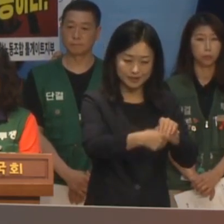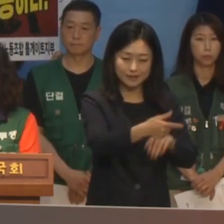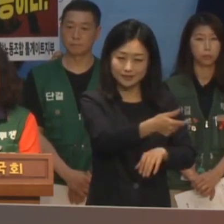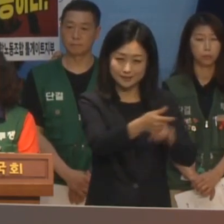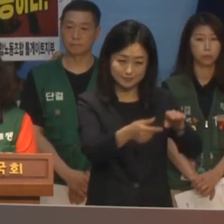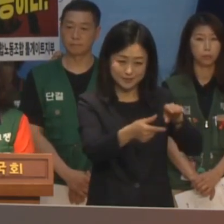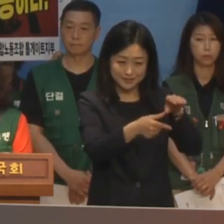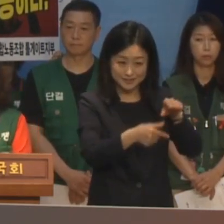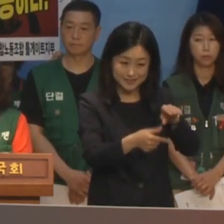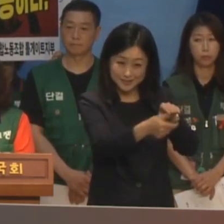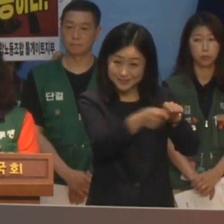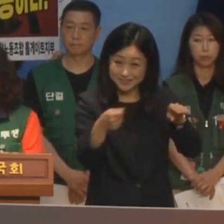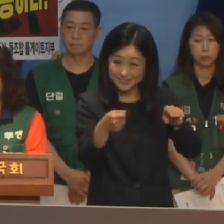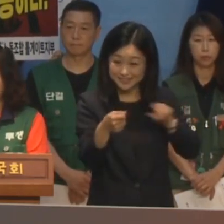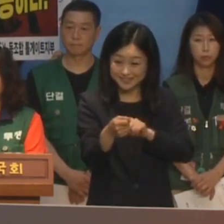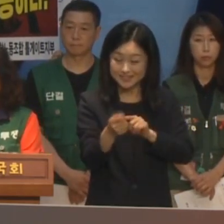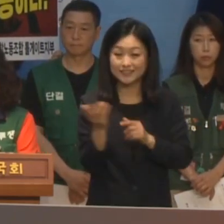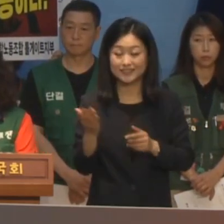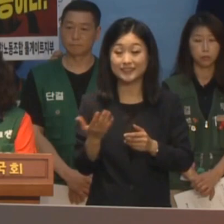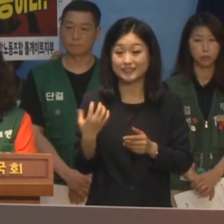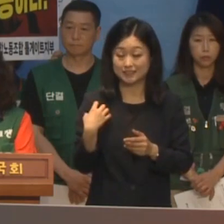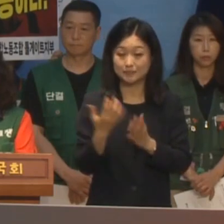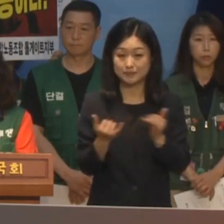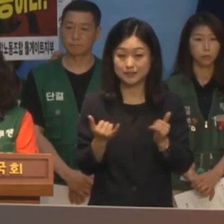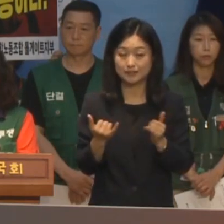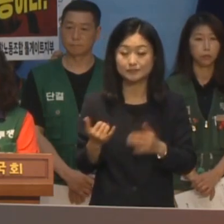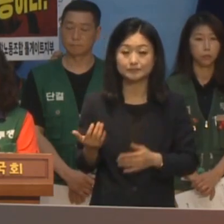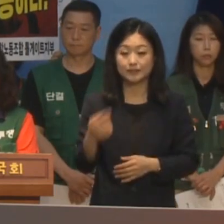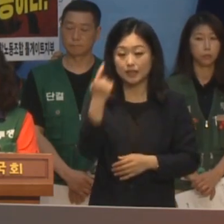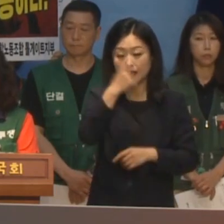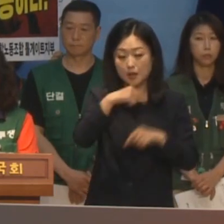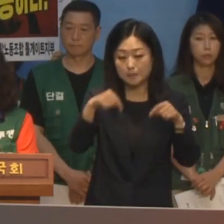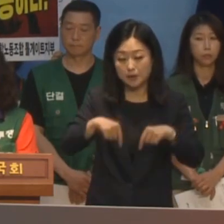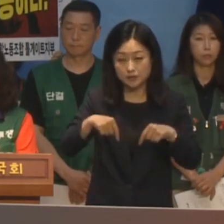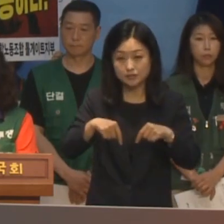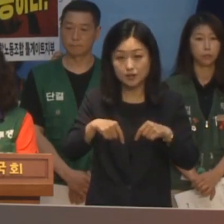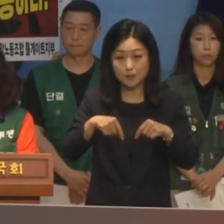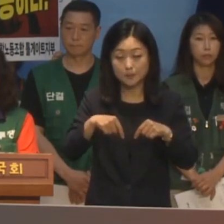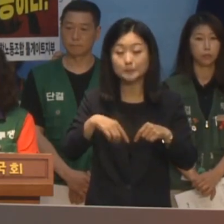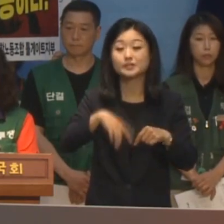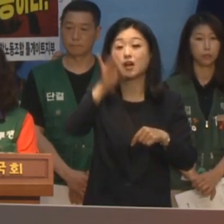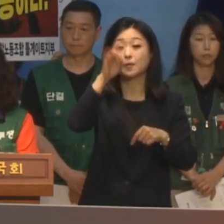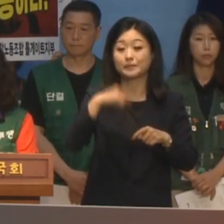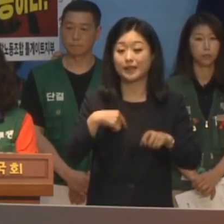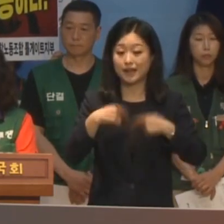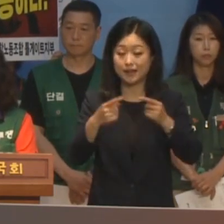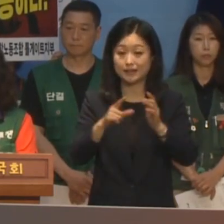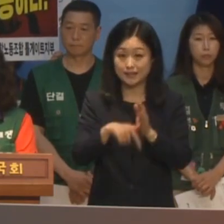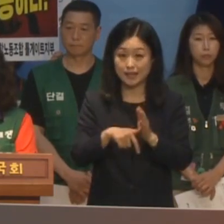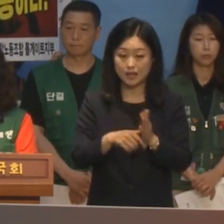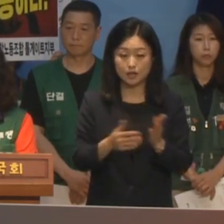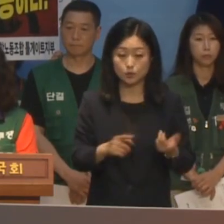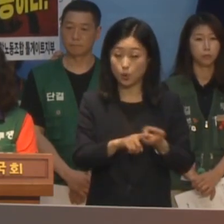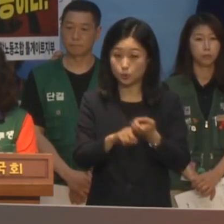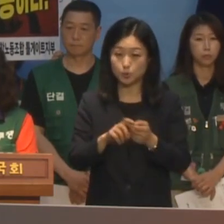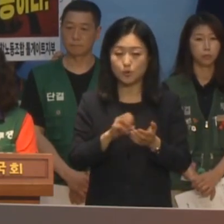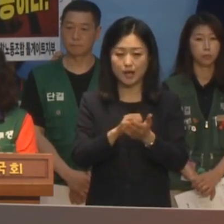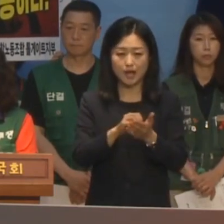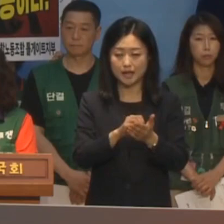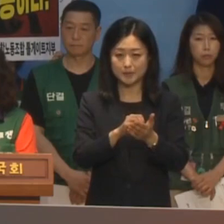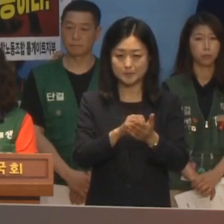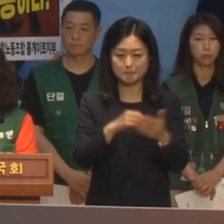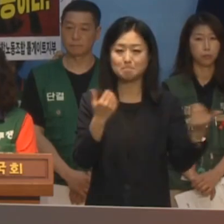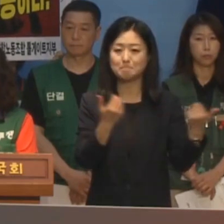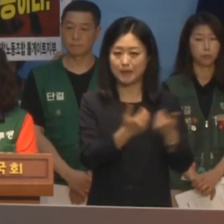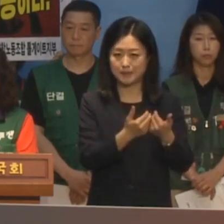보면서 면접관이 했던 말 중에 노조 가입을 반대하는 회사라 노조를 만들지도 가입해서도